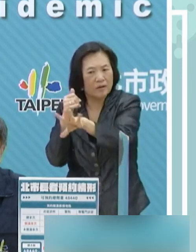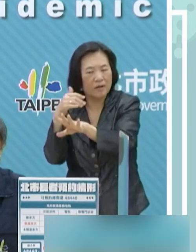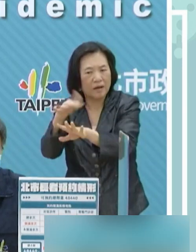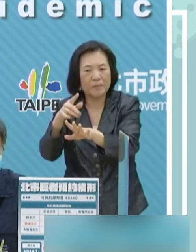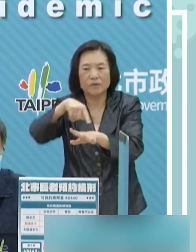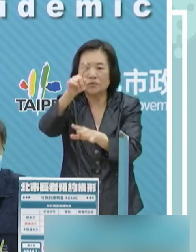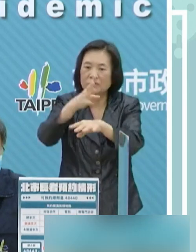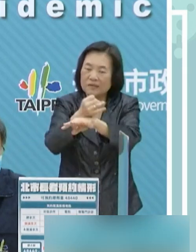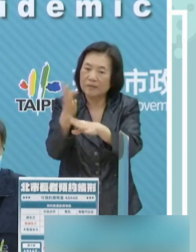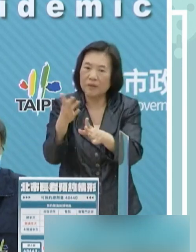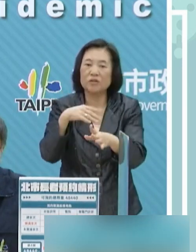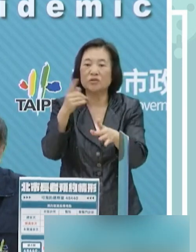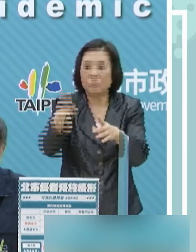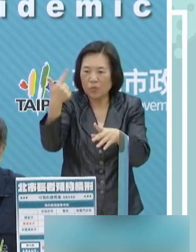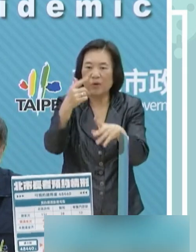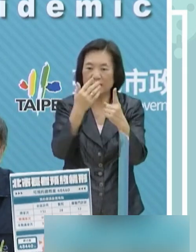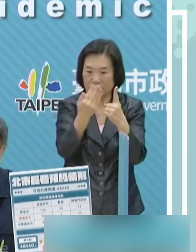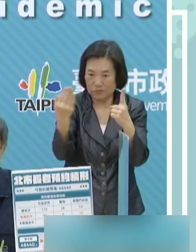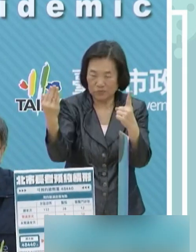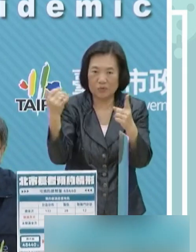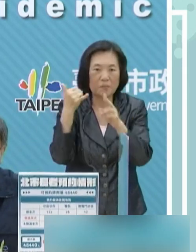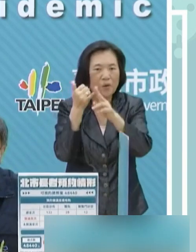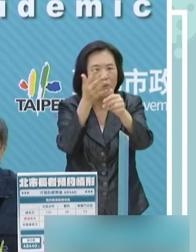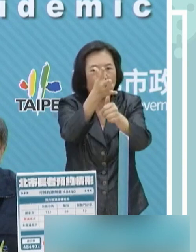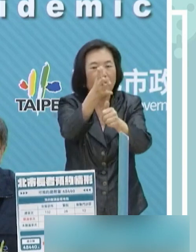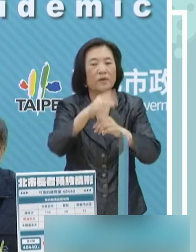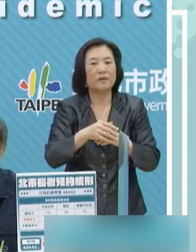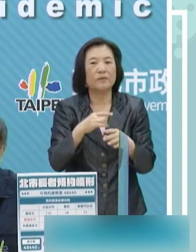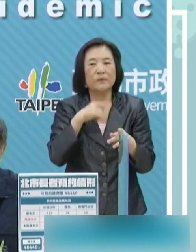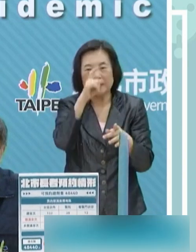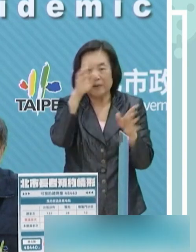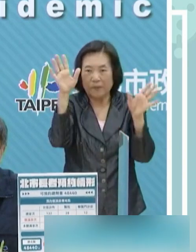量用预约的系统来解决。这不